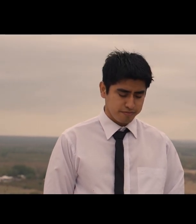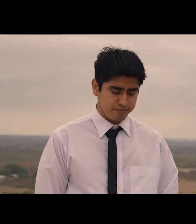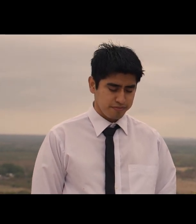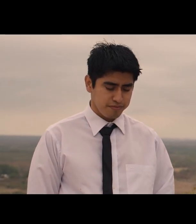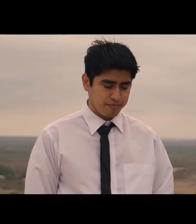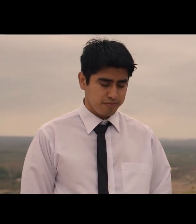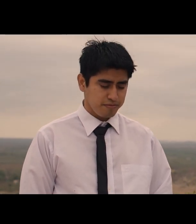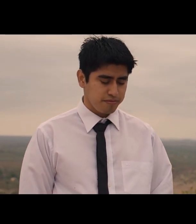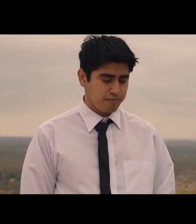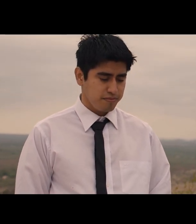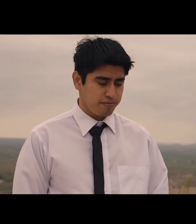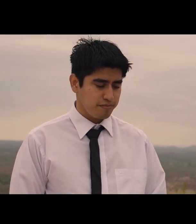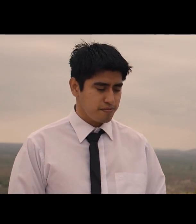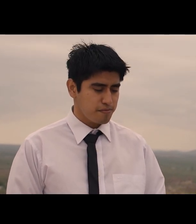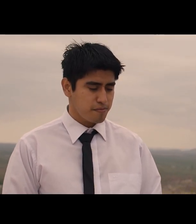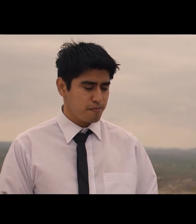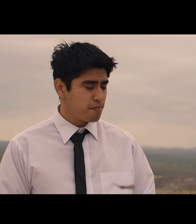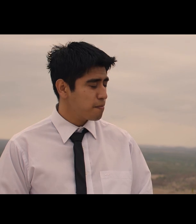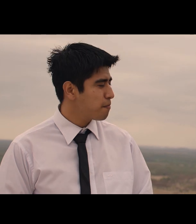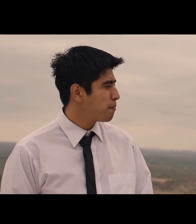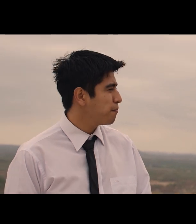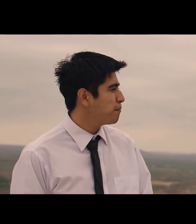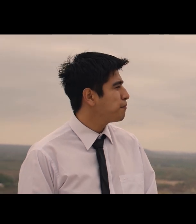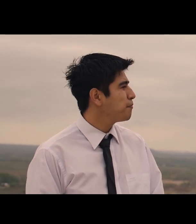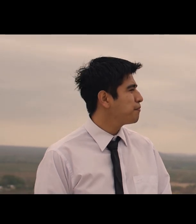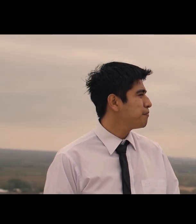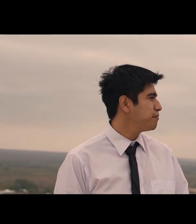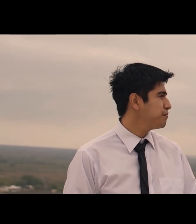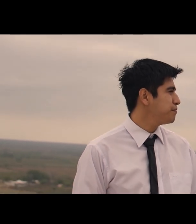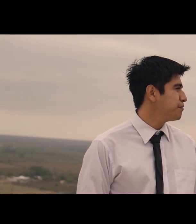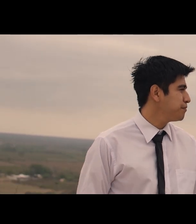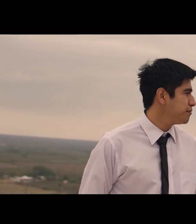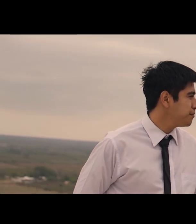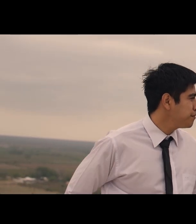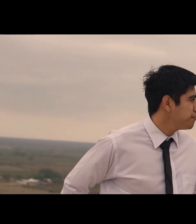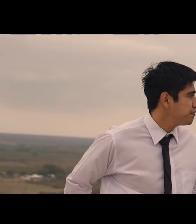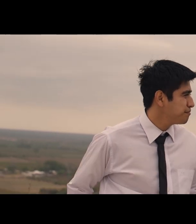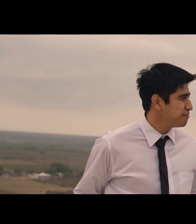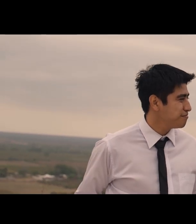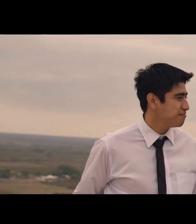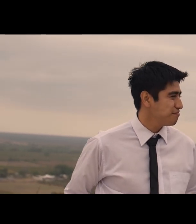soy ateo y nos vamos